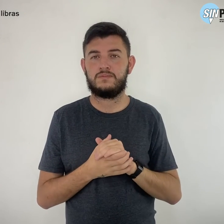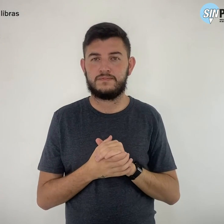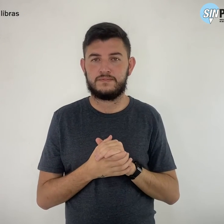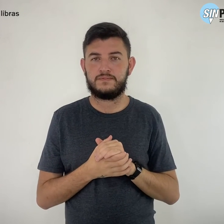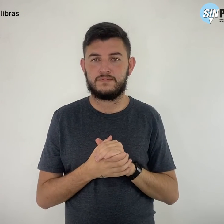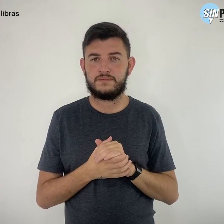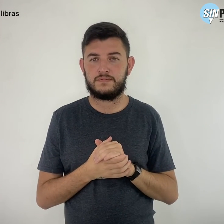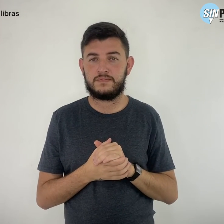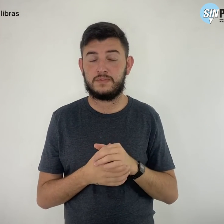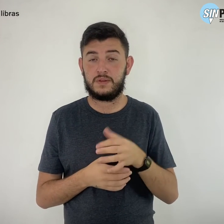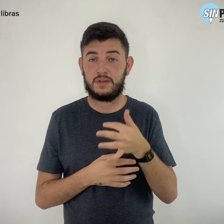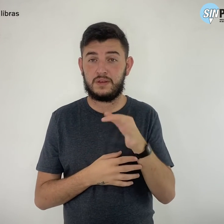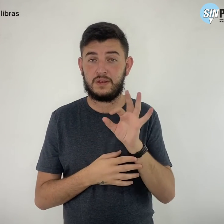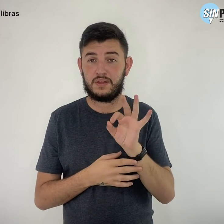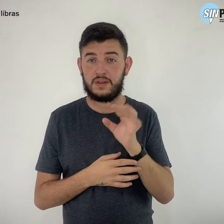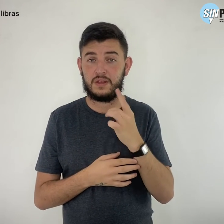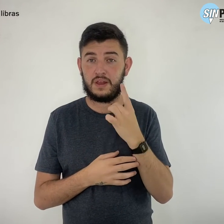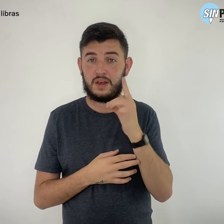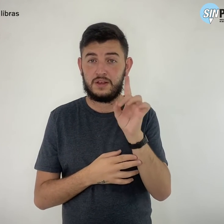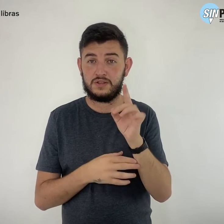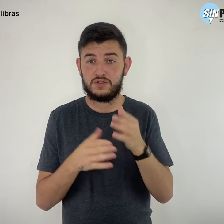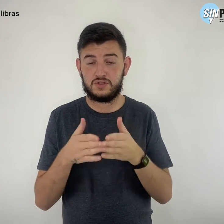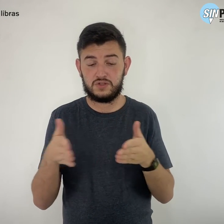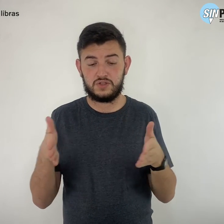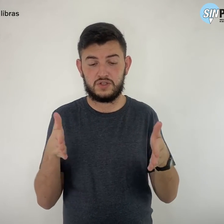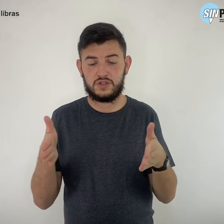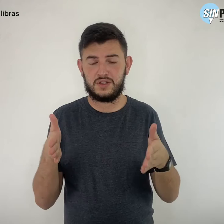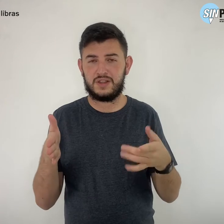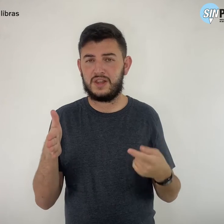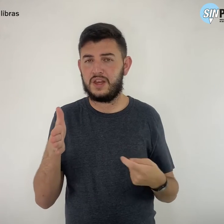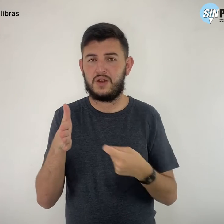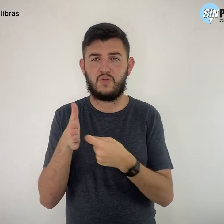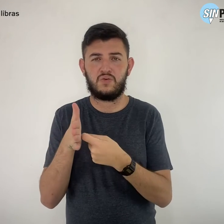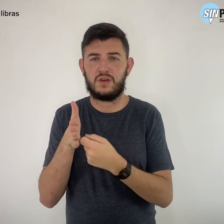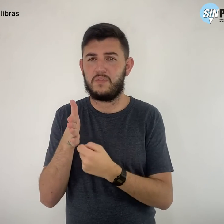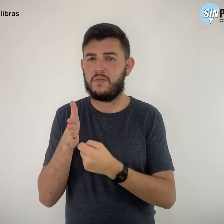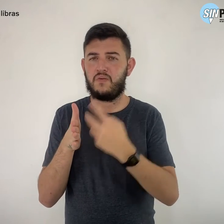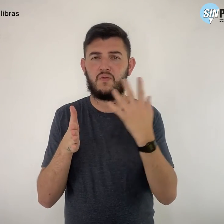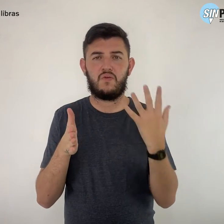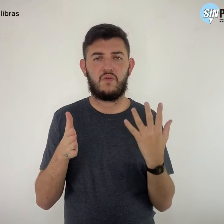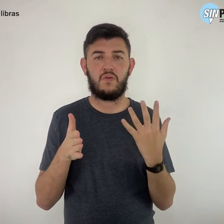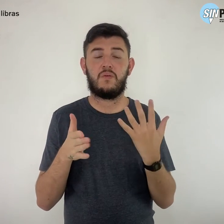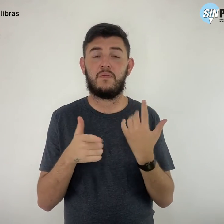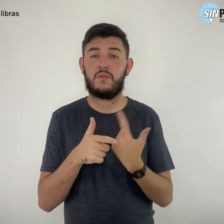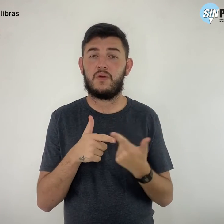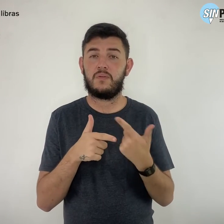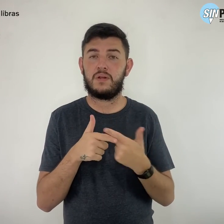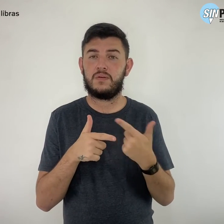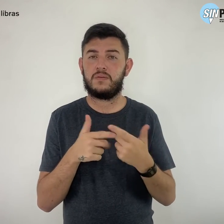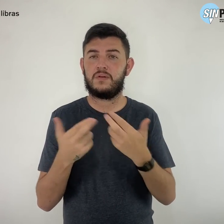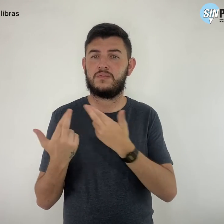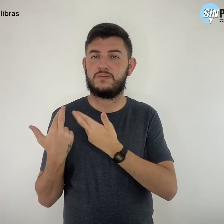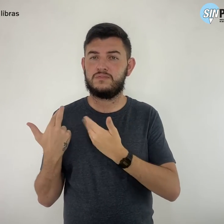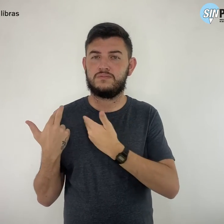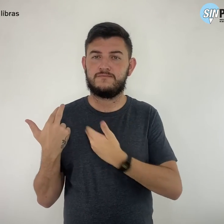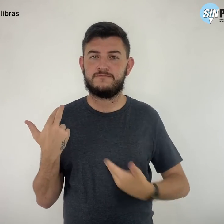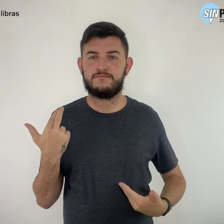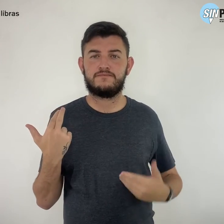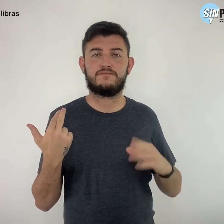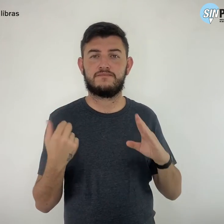público dezenas de denúncias que revelam os problemas fabricados pelo governo Bolsonaro para